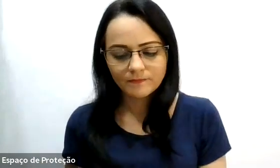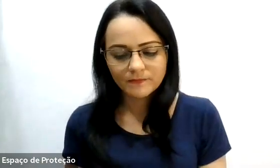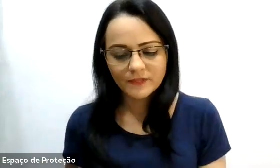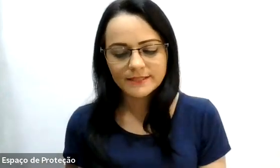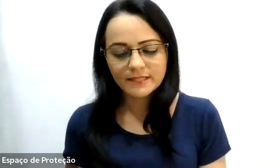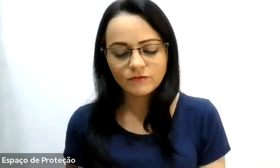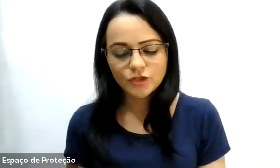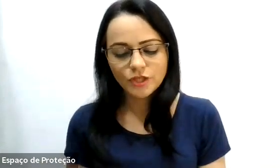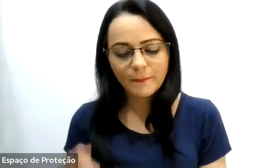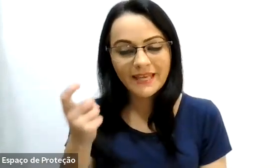Ele estava em vigília